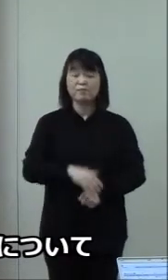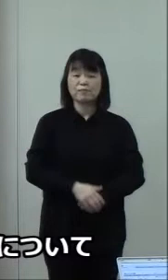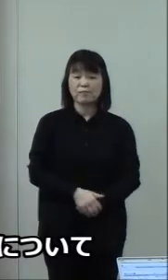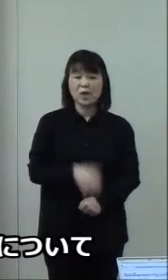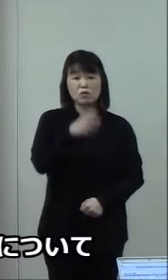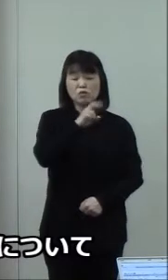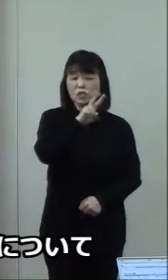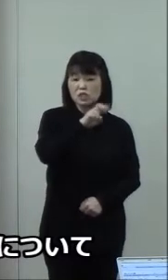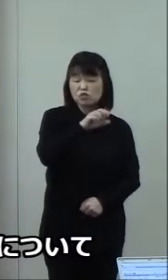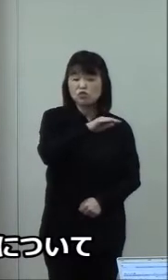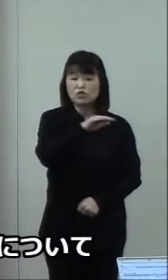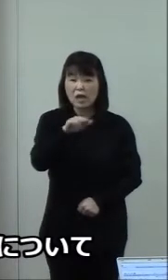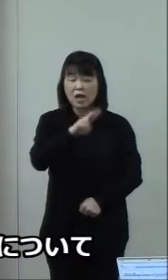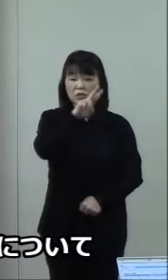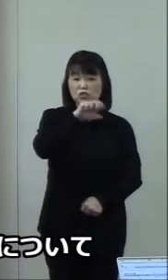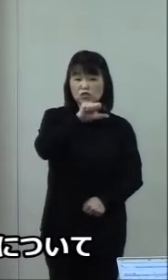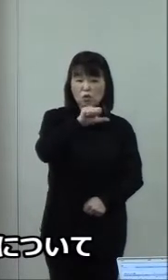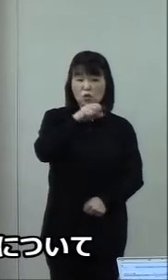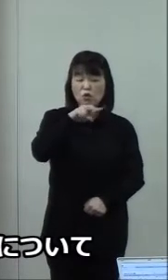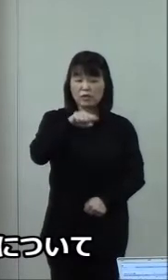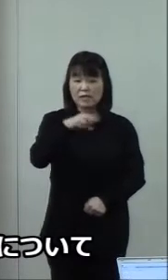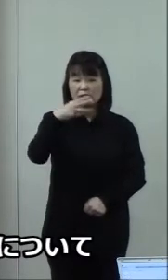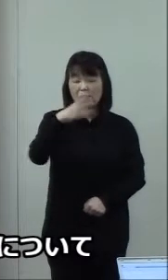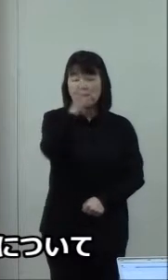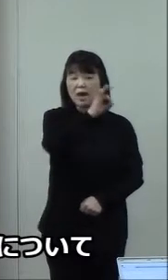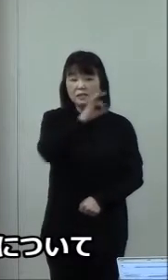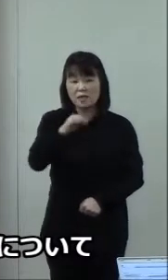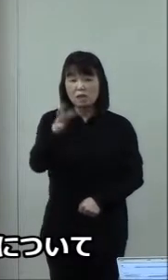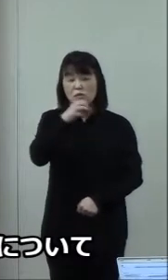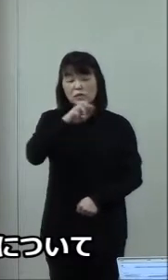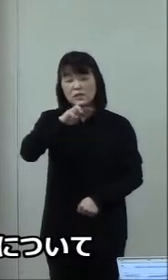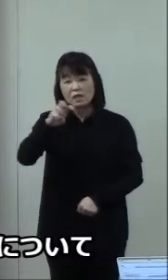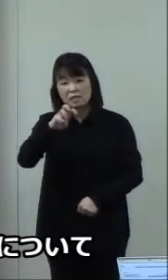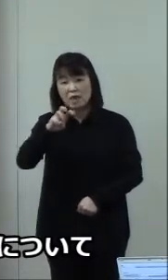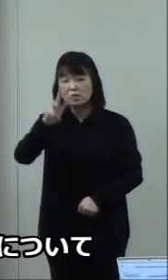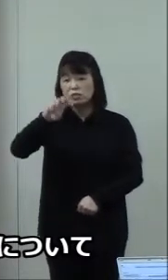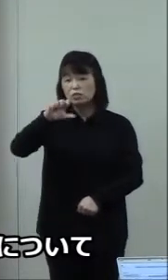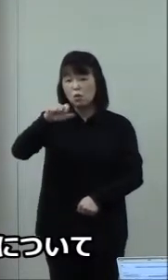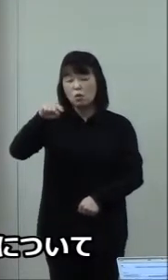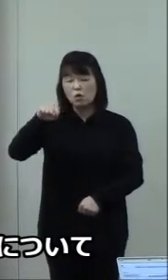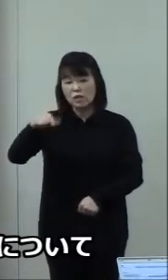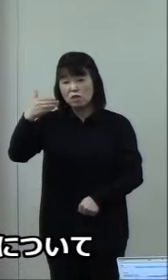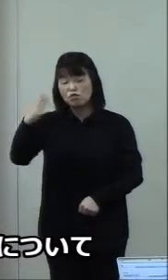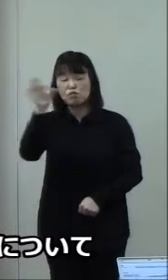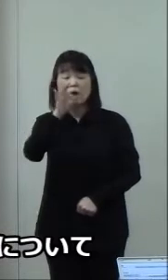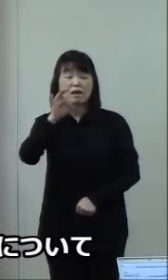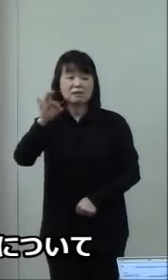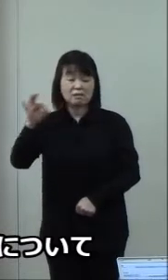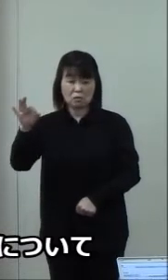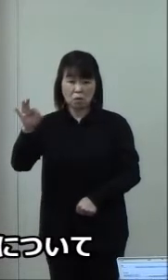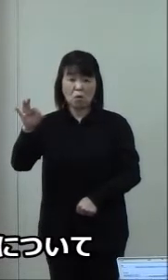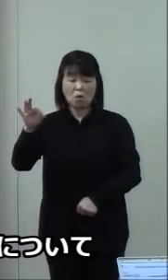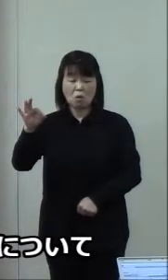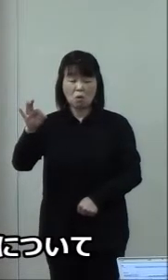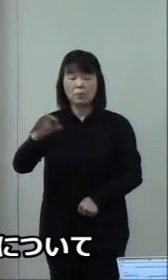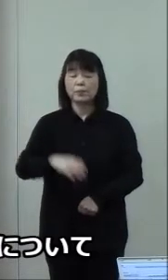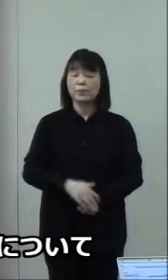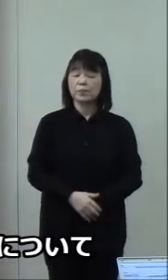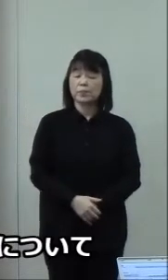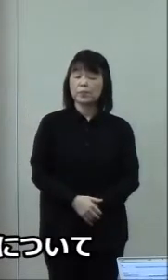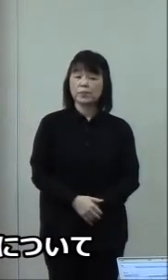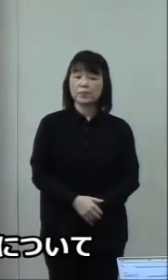20代の方が 25.3%、30代の方が 25.9% と、いう数字になっております